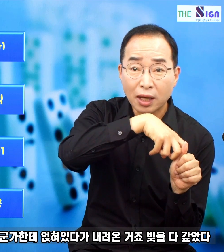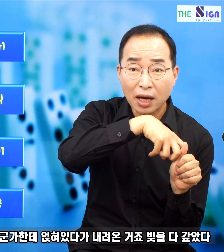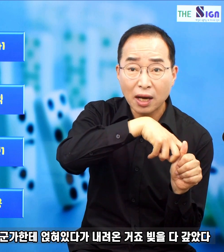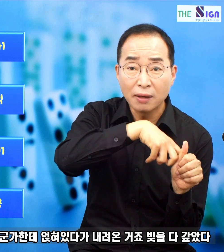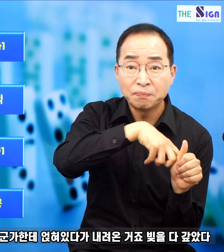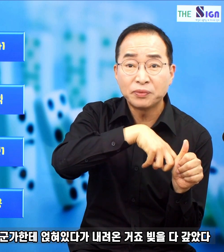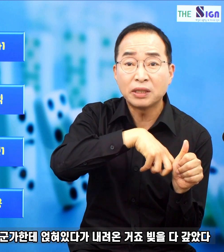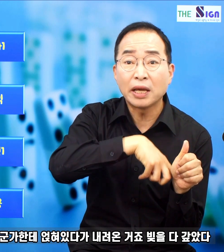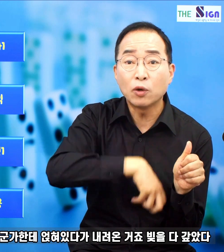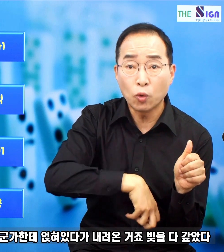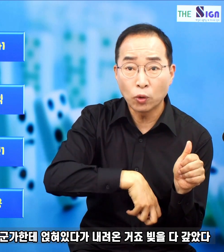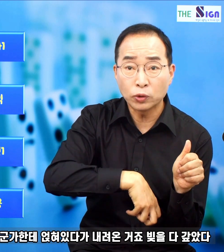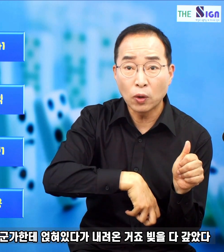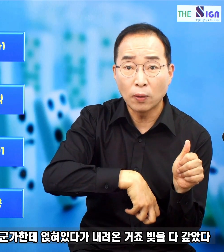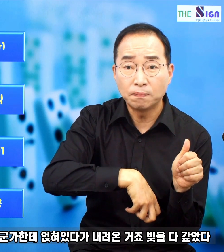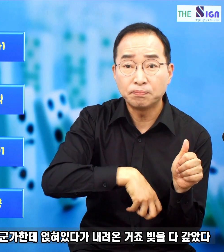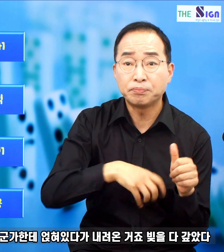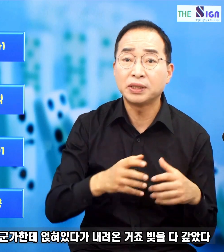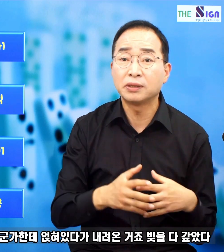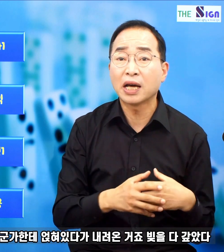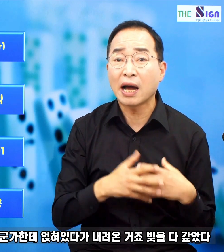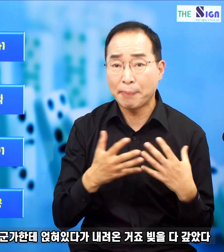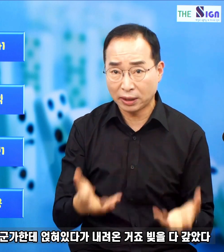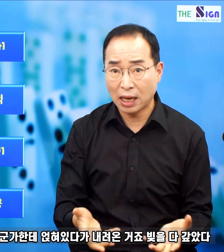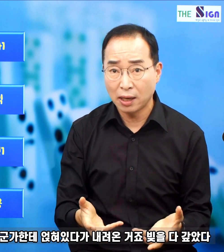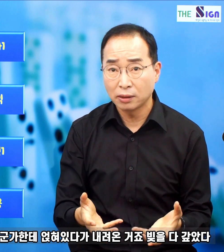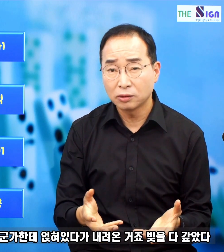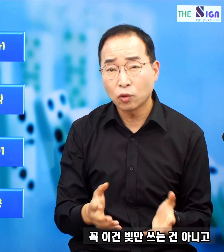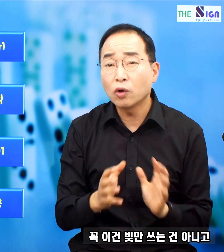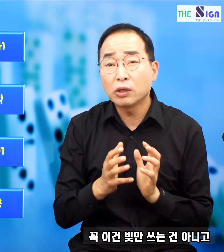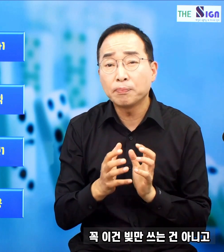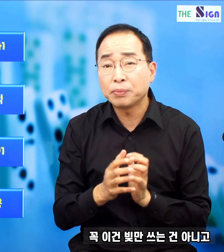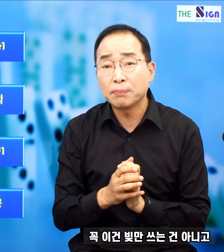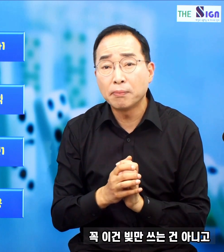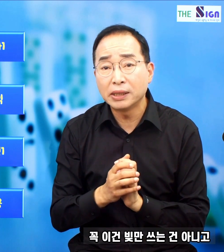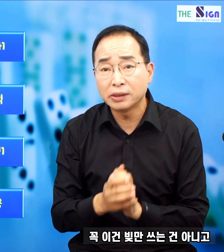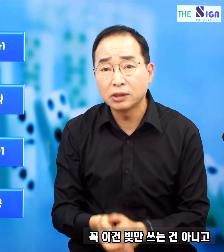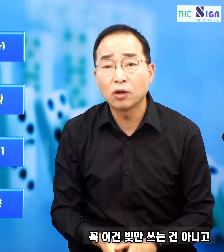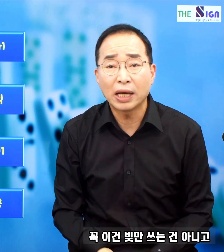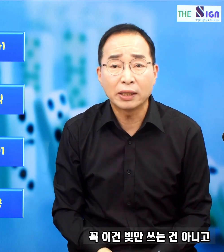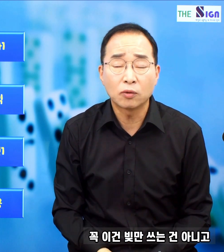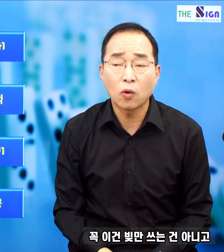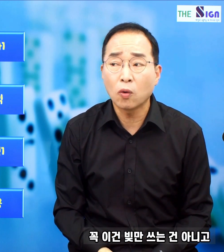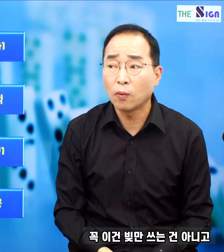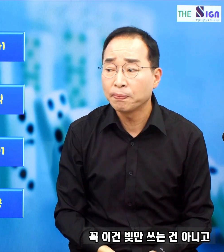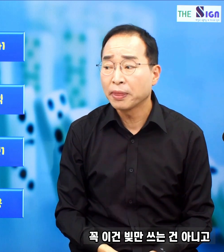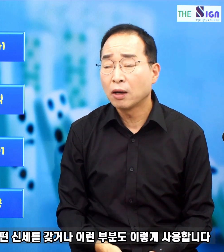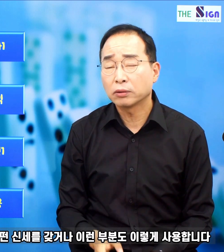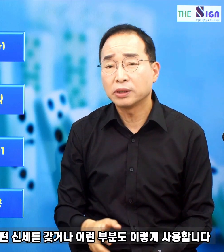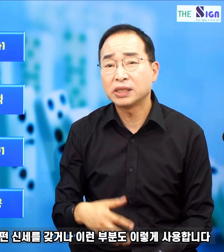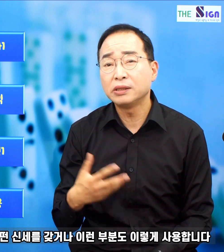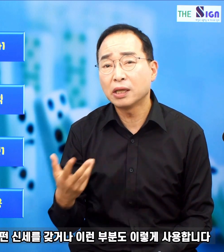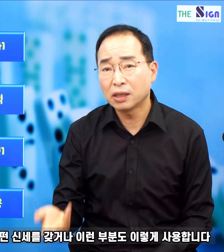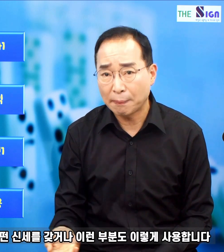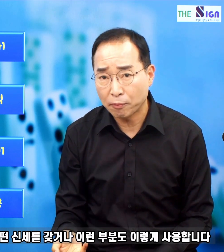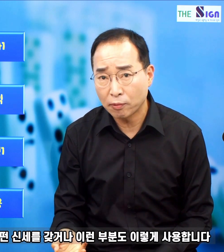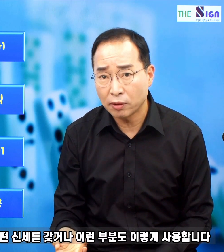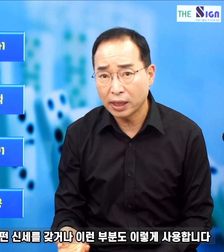있다가 내려온 거죠. 빚을 다 갚았다. 꼭 이건 빚만 쓰는 건 아니고 어떤 신세를 갚거나